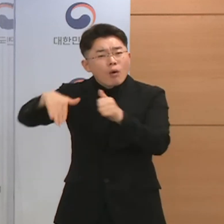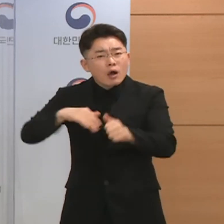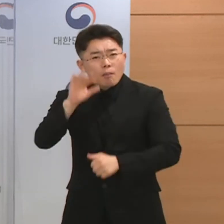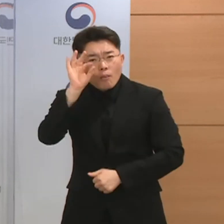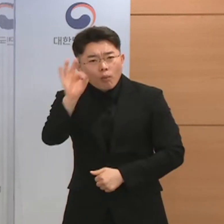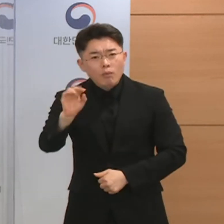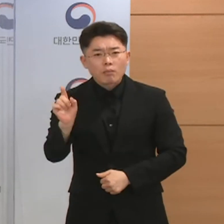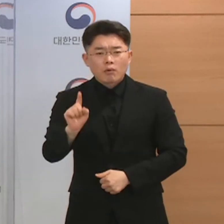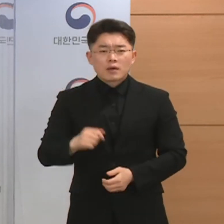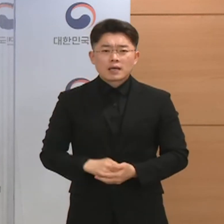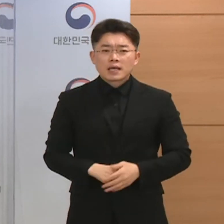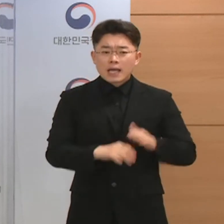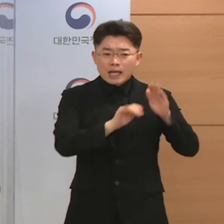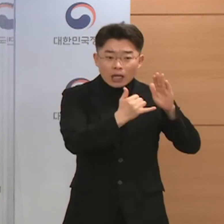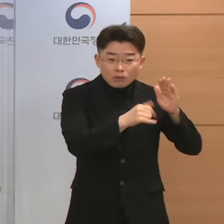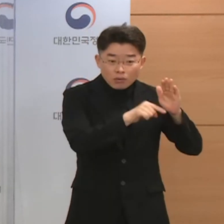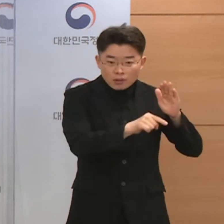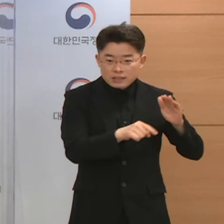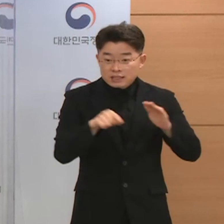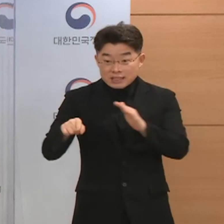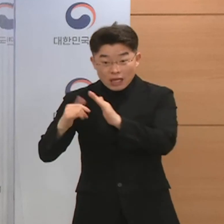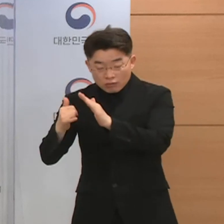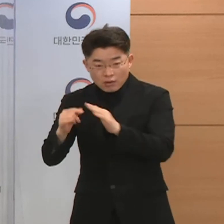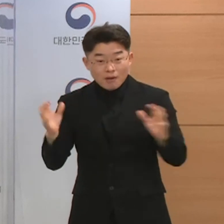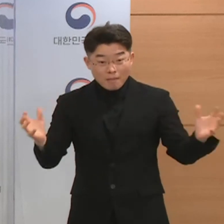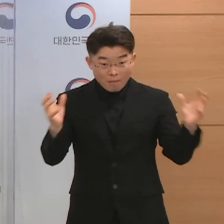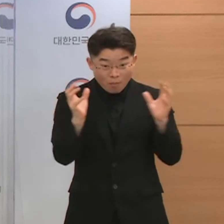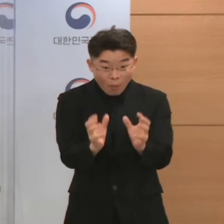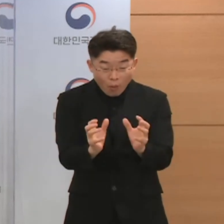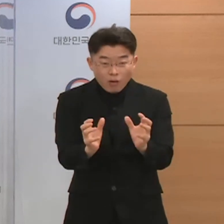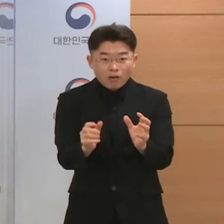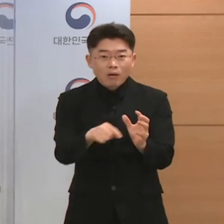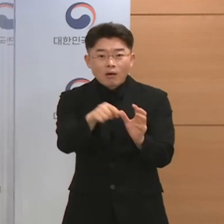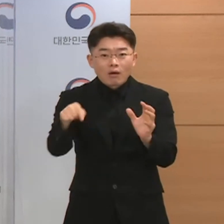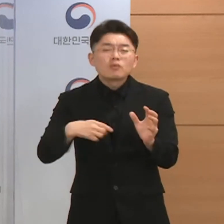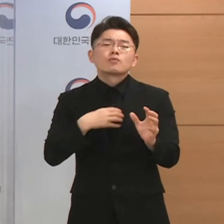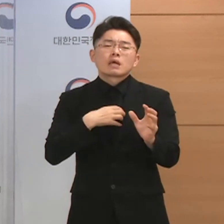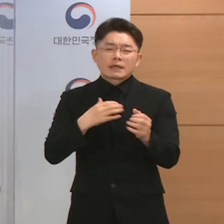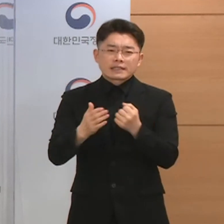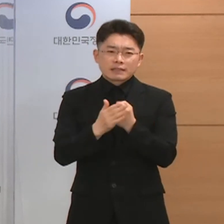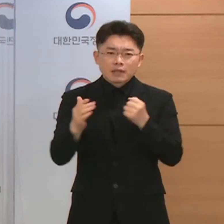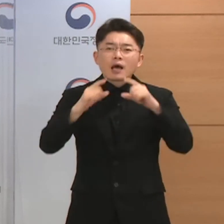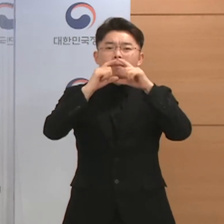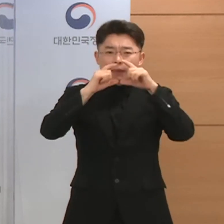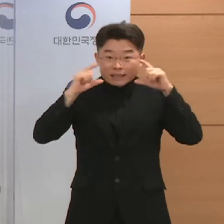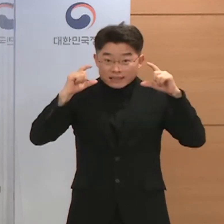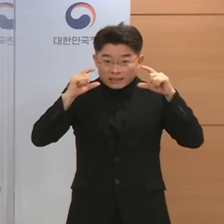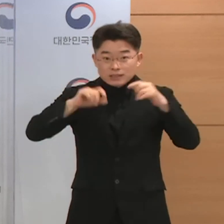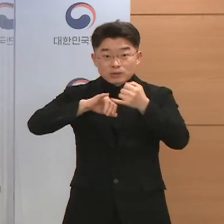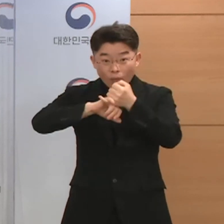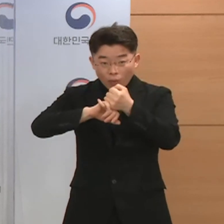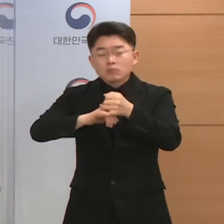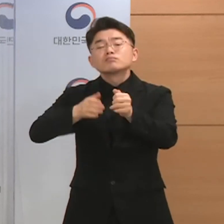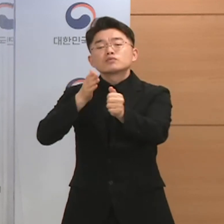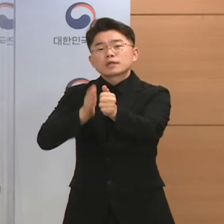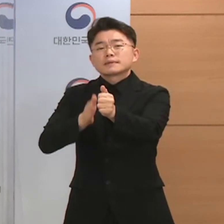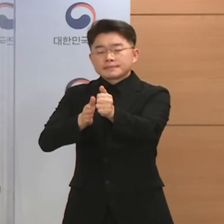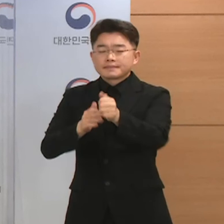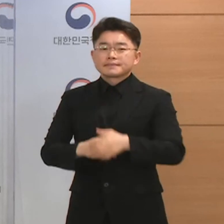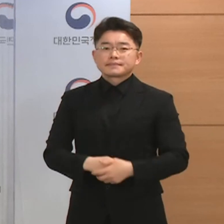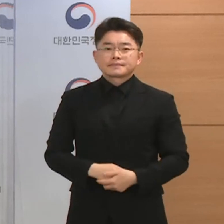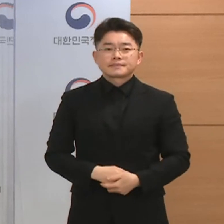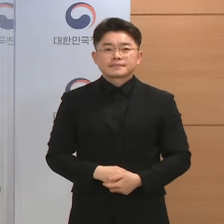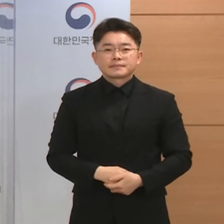여러 가족이 모이실 때는 위험할 수 있으니 집이라 하더라도 마스크를 착용하실 것을 권고를 드리고